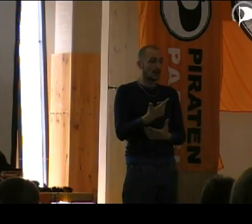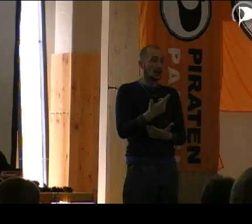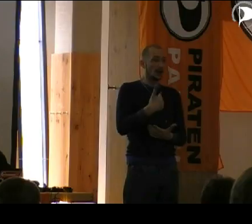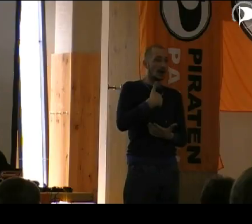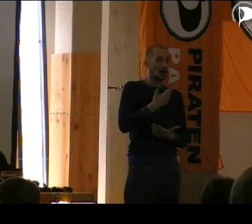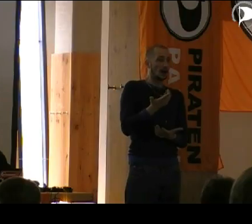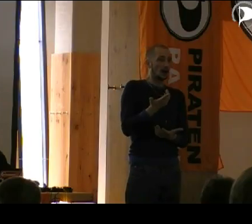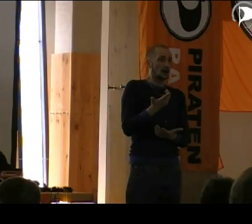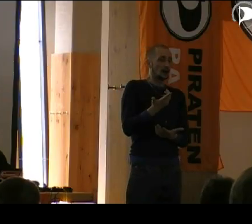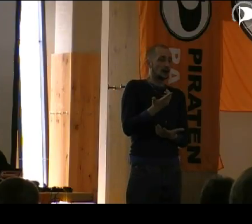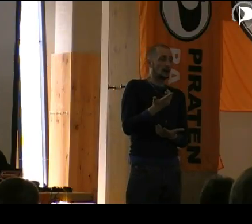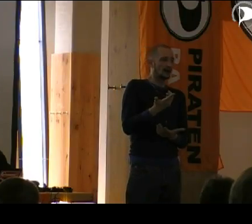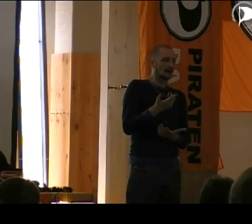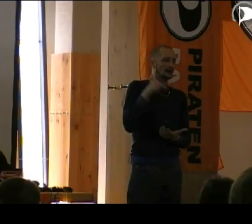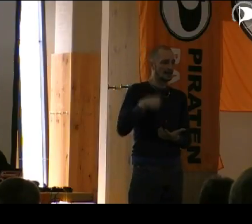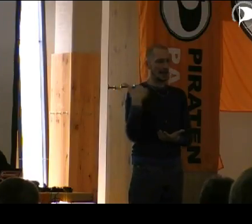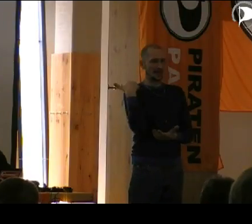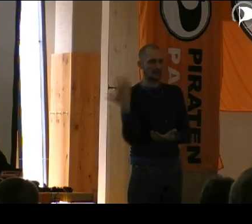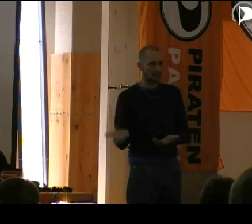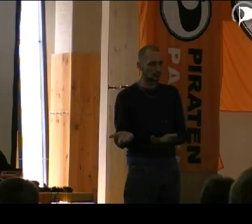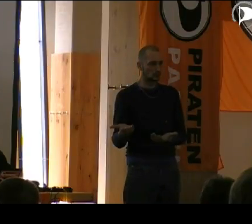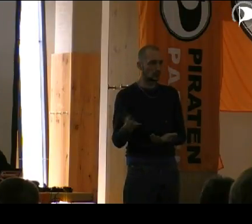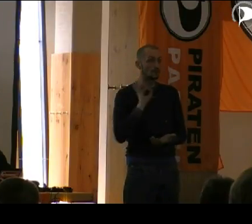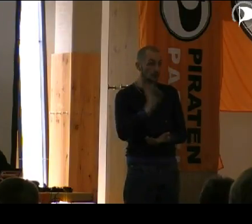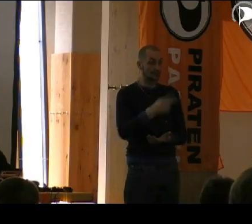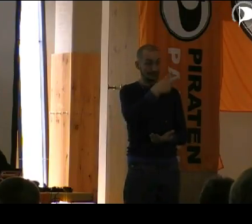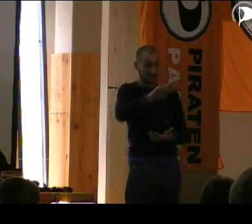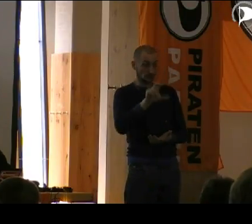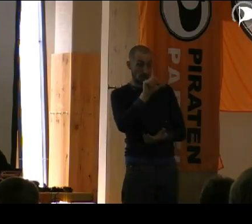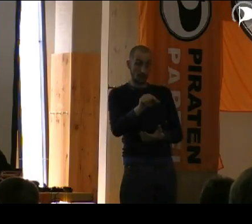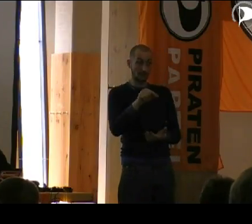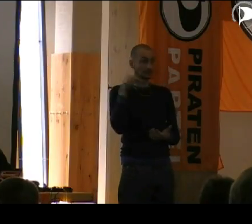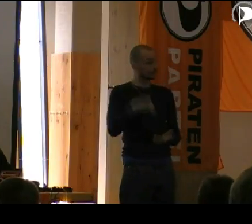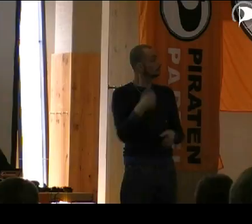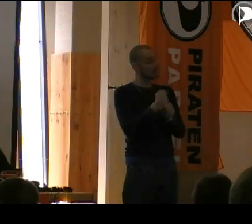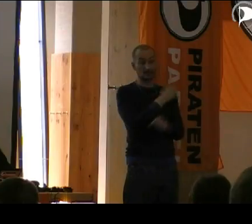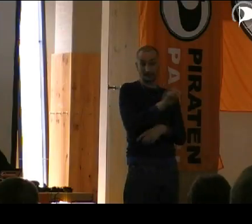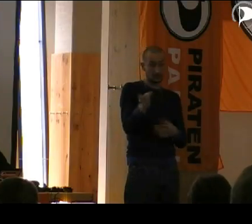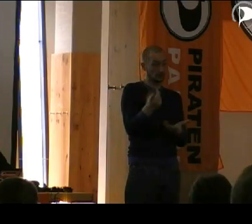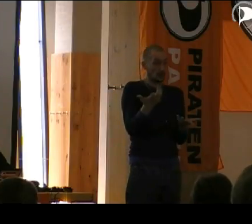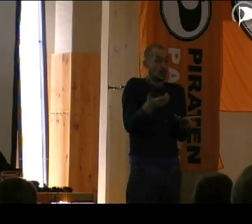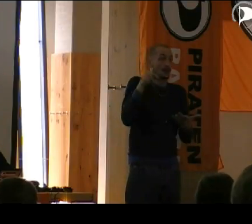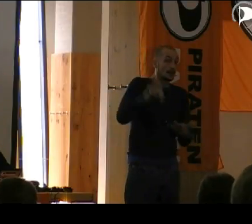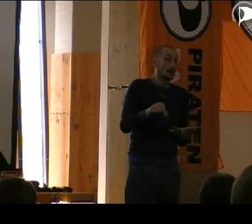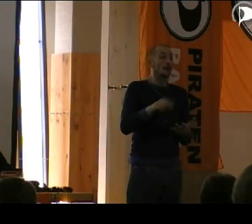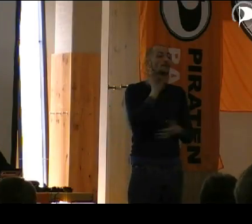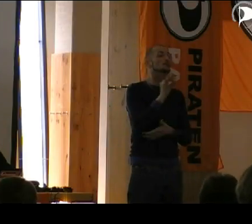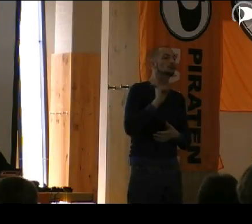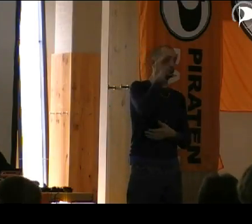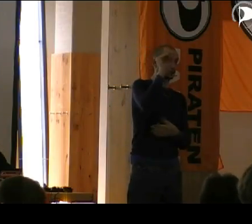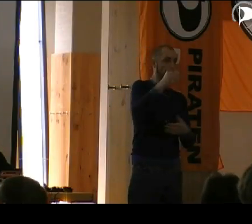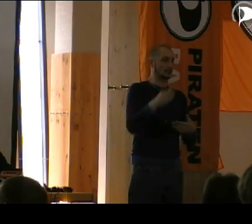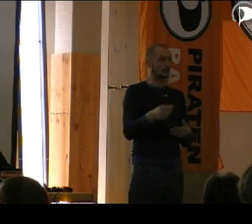geht die entlastung nicht durch 04 2011 das auch eine zukünftige größe in verschieden